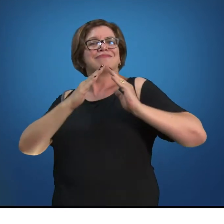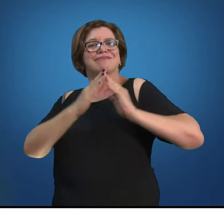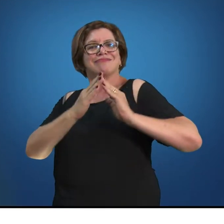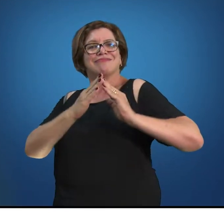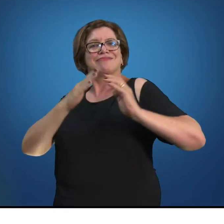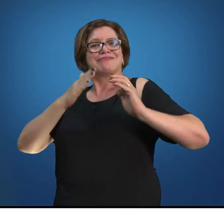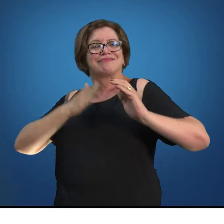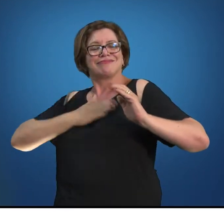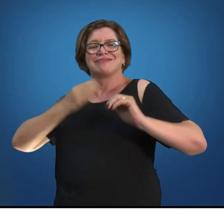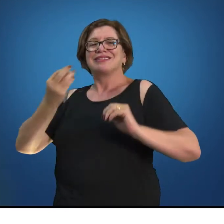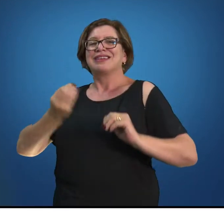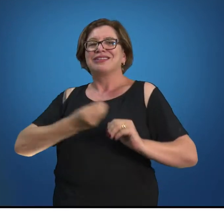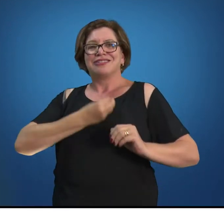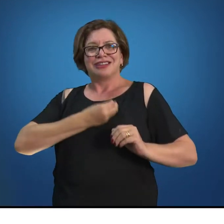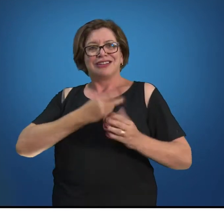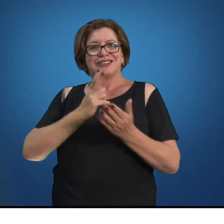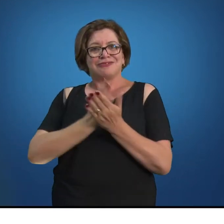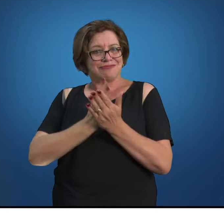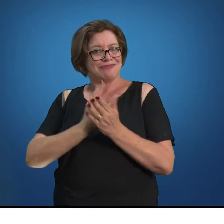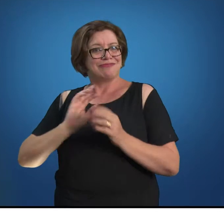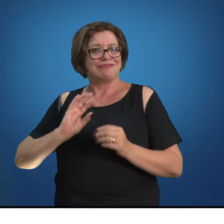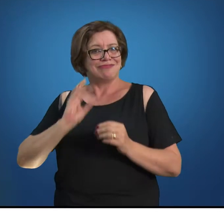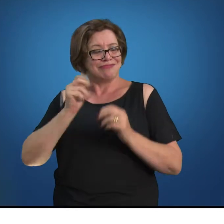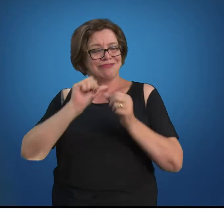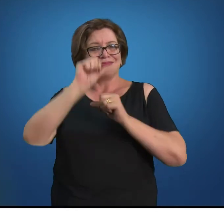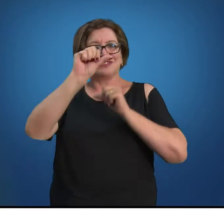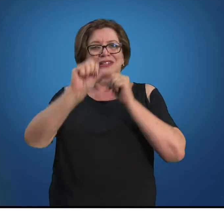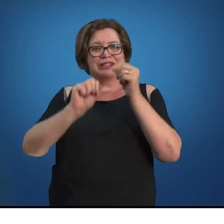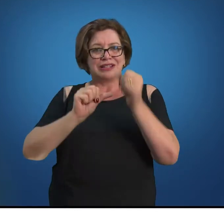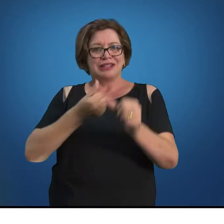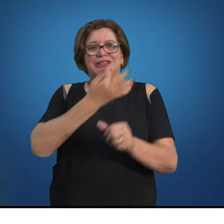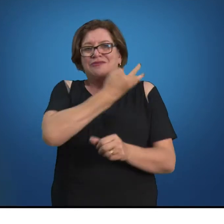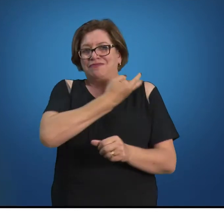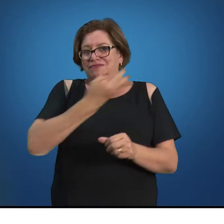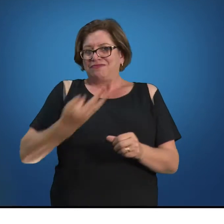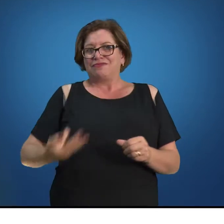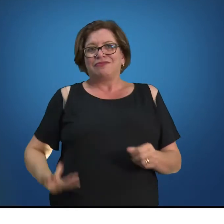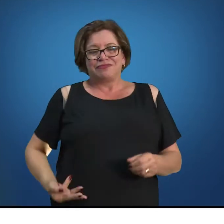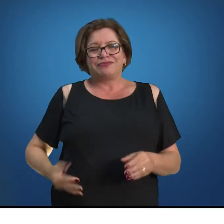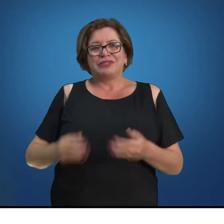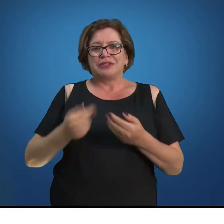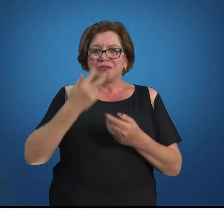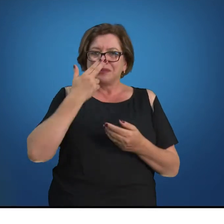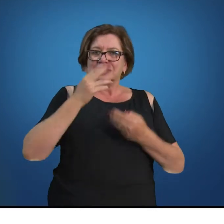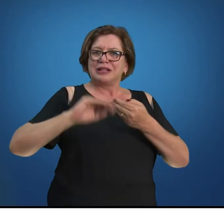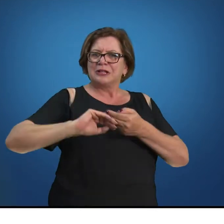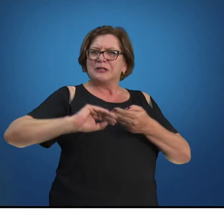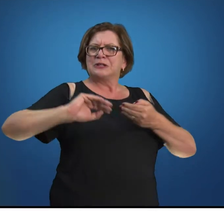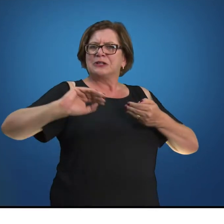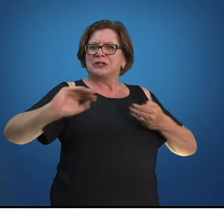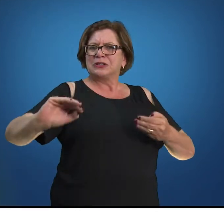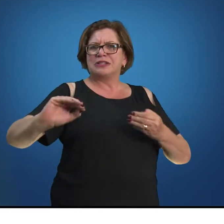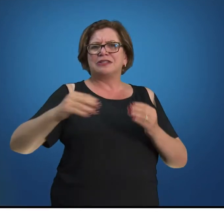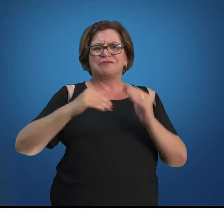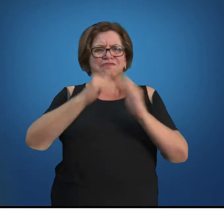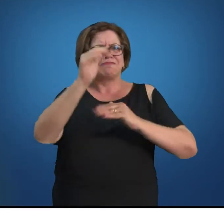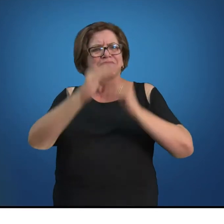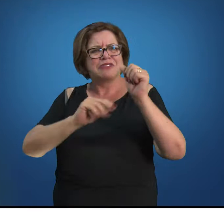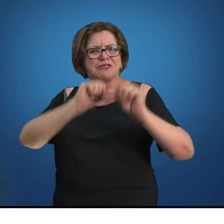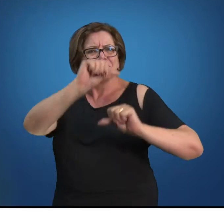vem sofrendo alterações pelo governo federal num processo que tenta distanciar-se da construção de reforma